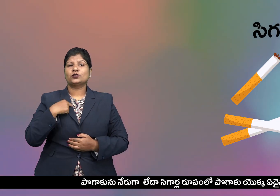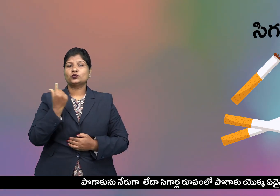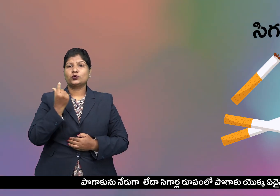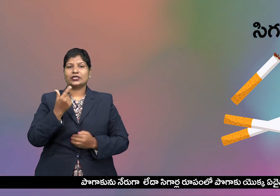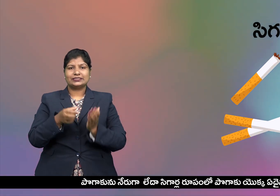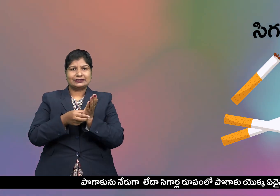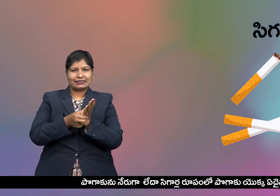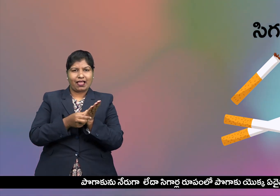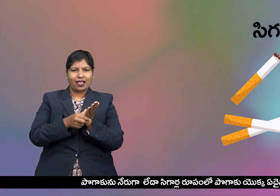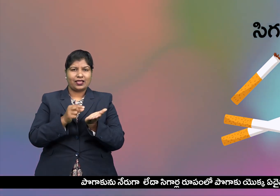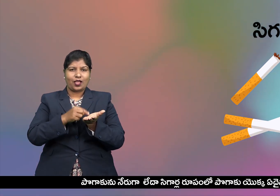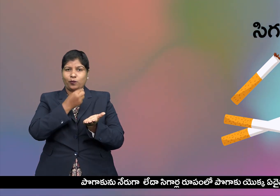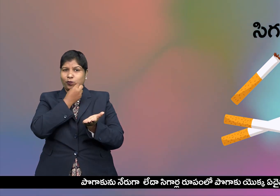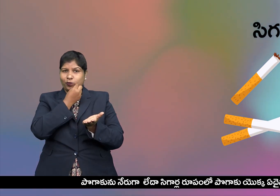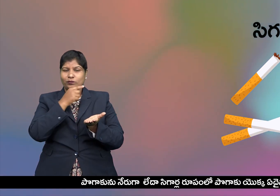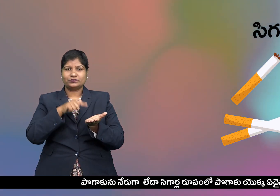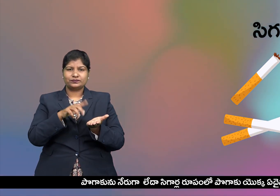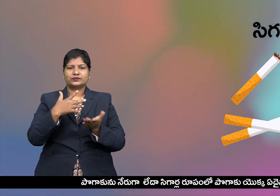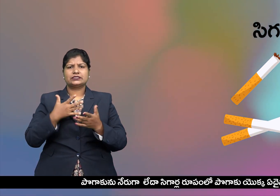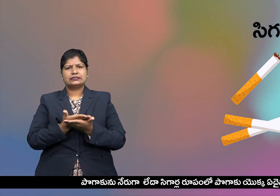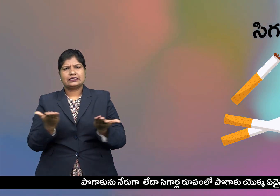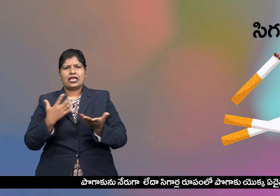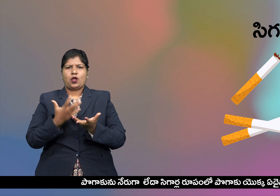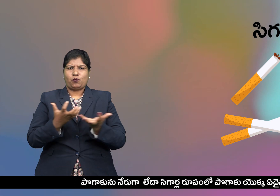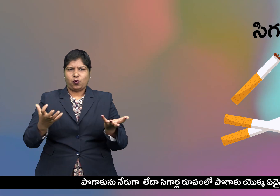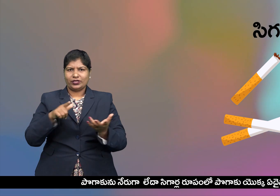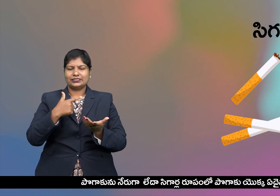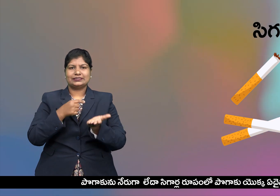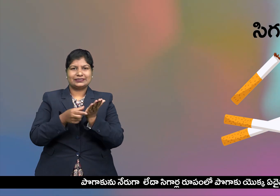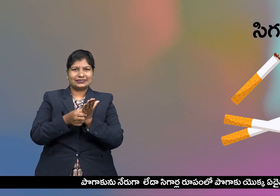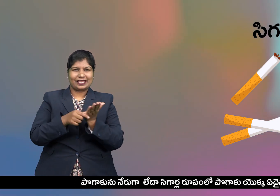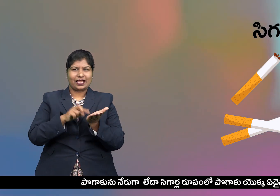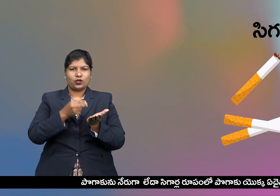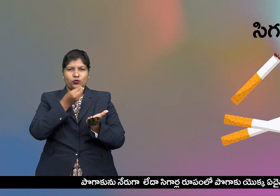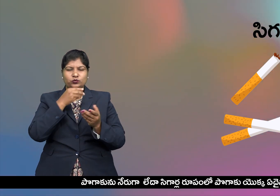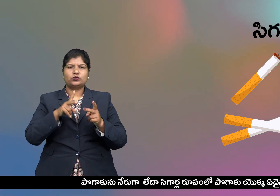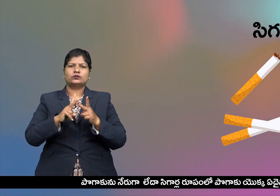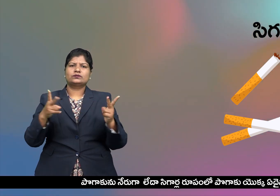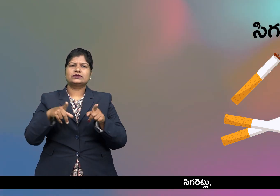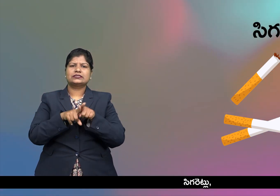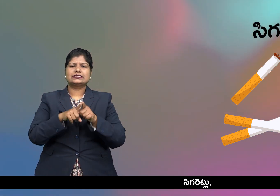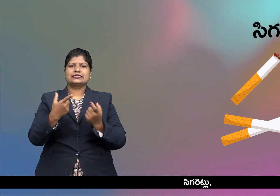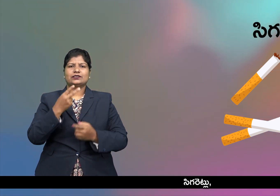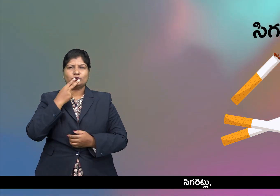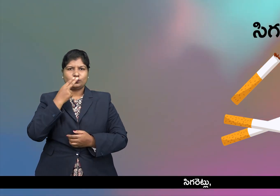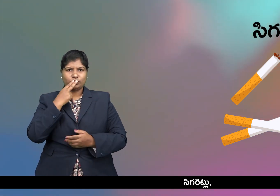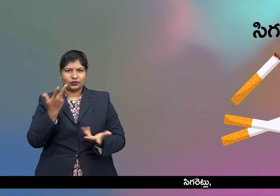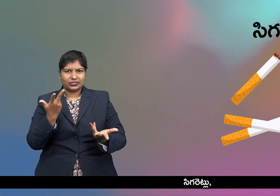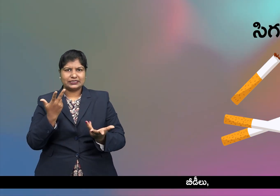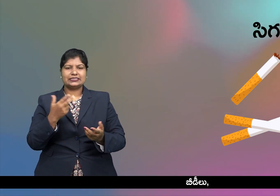పొగాకును నేరుగా లేదా సిగార్ల రూపంలో పొగాకు యొక్క ఏదైనా ఉత్పత్తి,